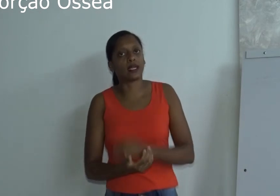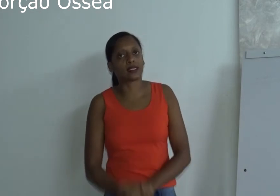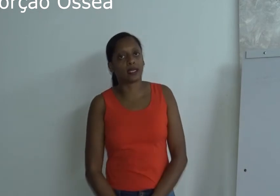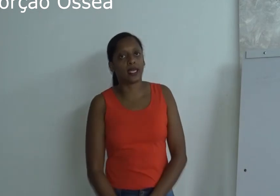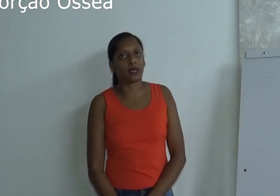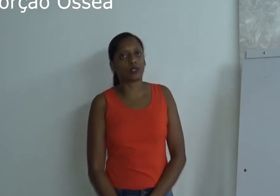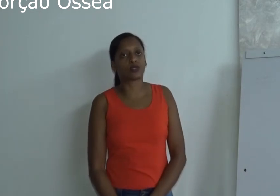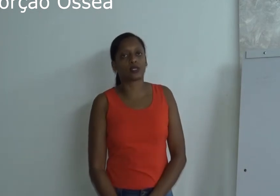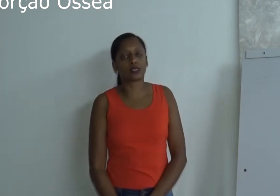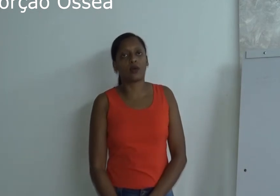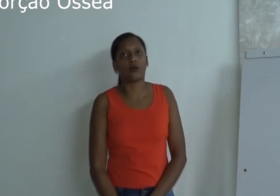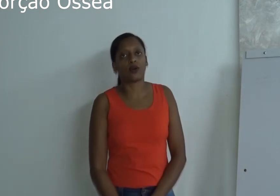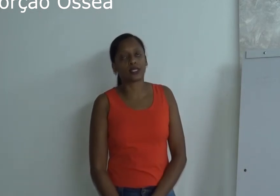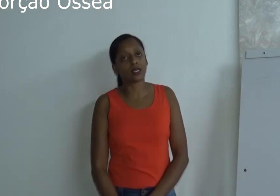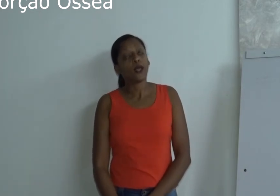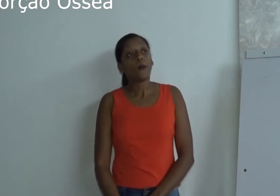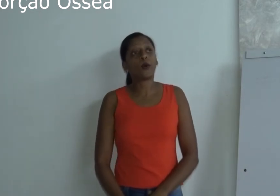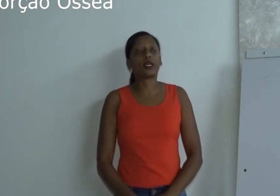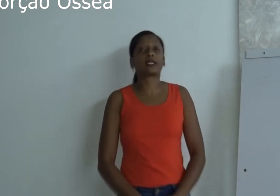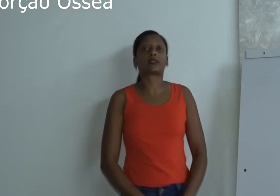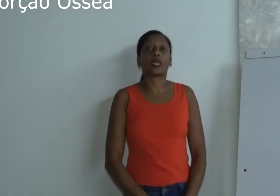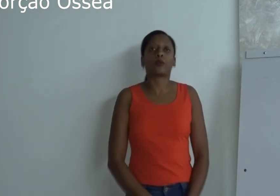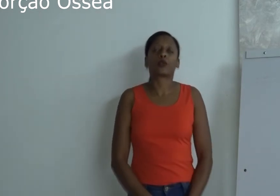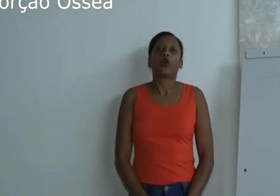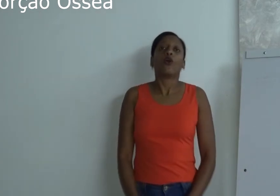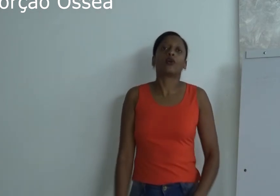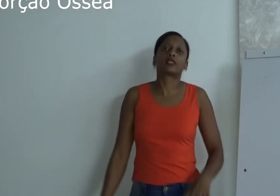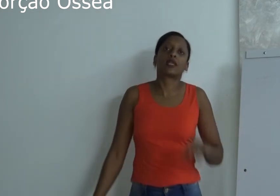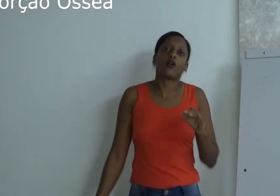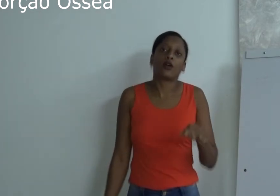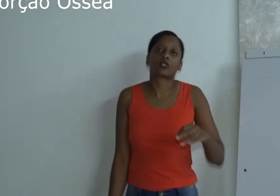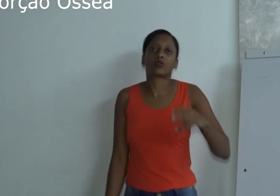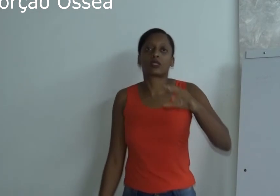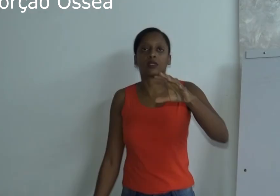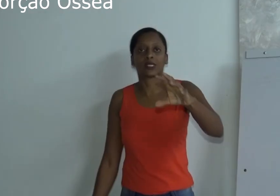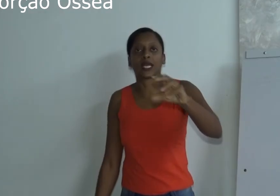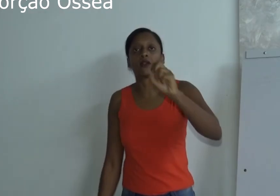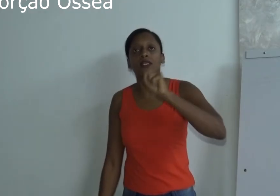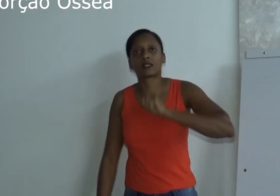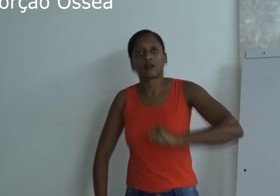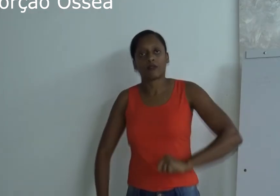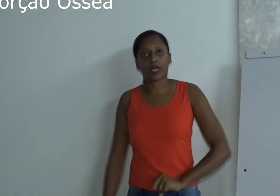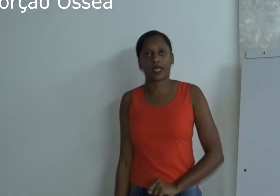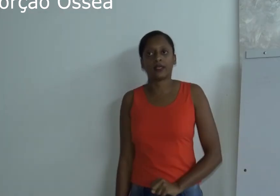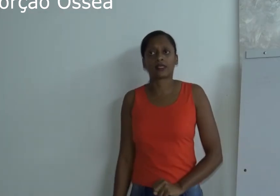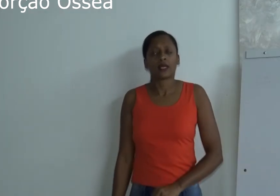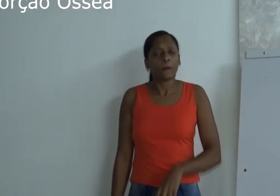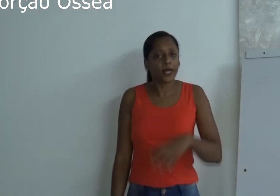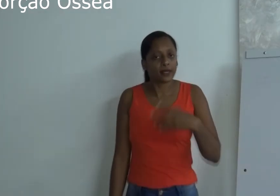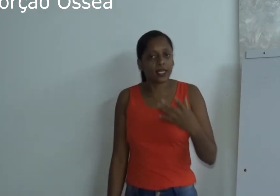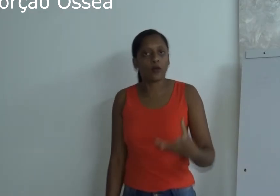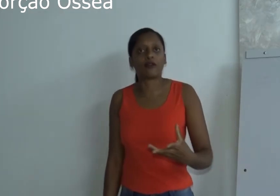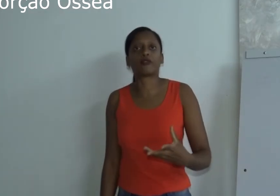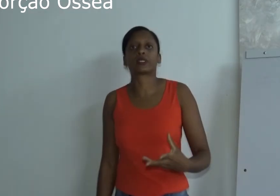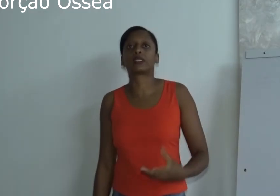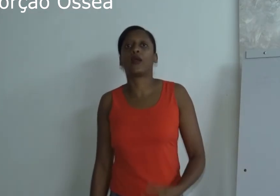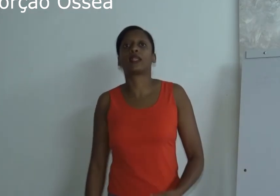essa reabsorção óssea? Por exemplo, osteócitos são células velhas, perdeu a função, elas